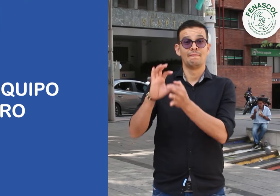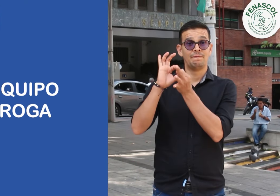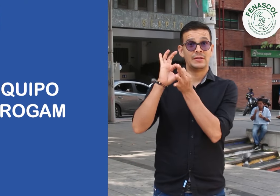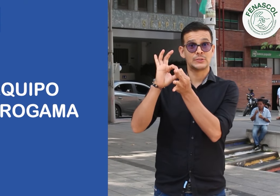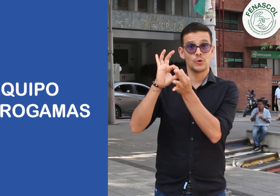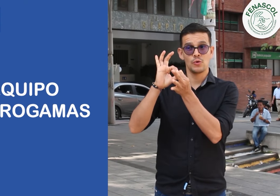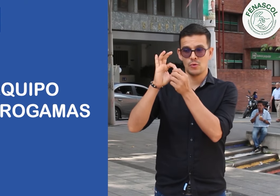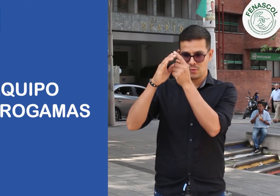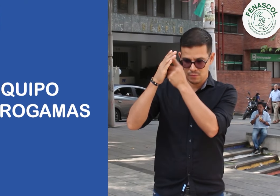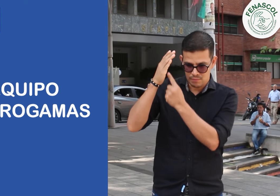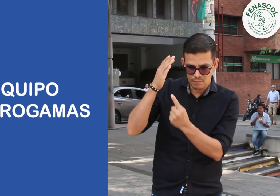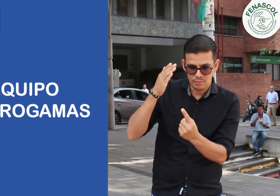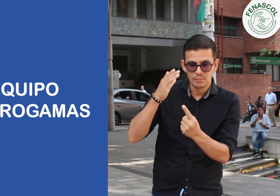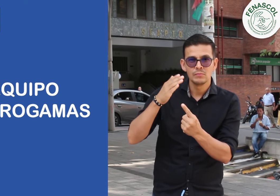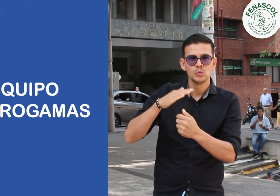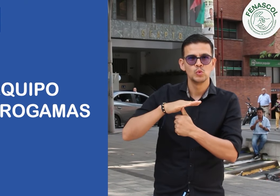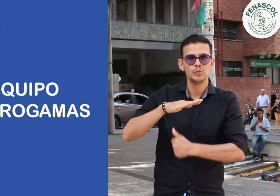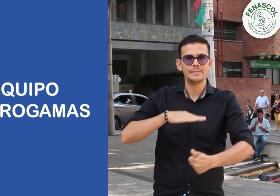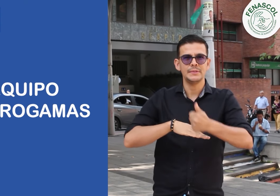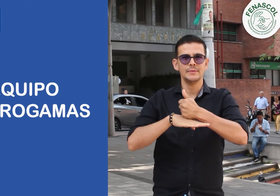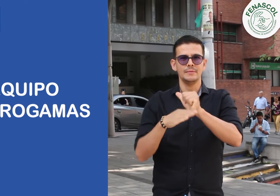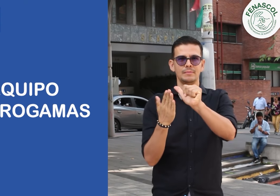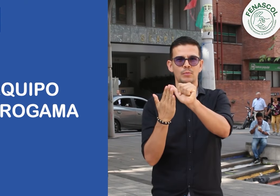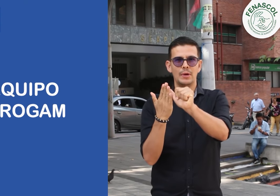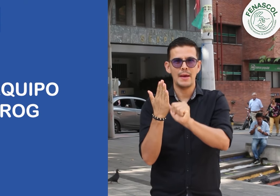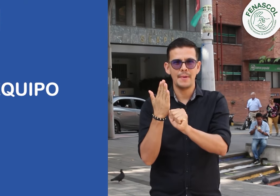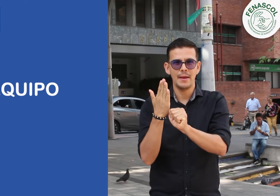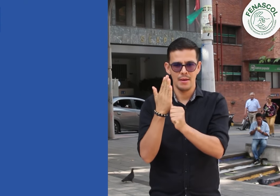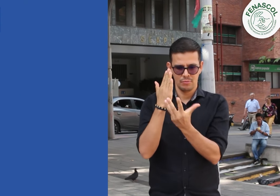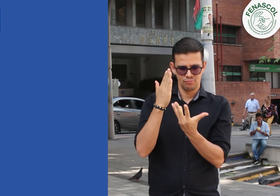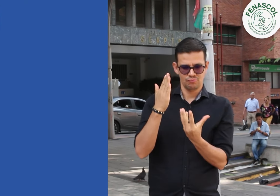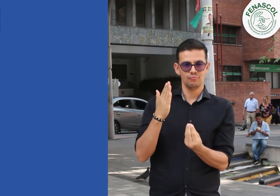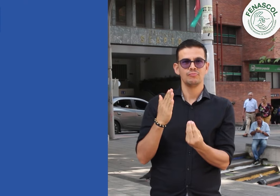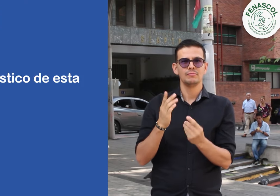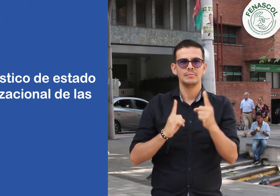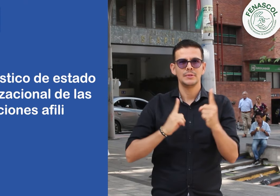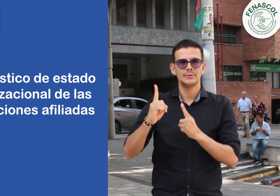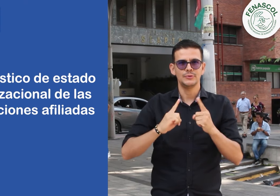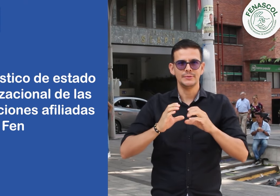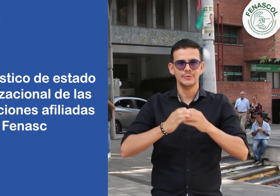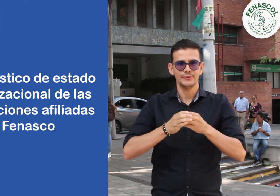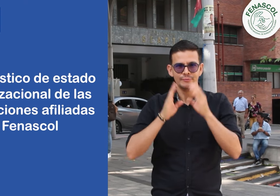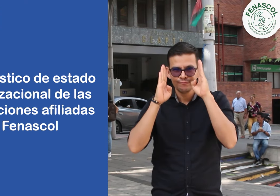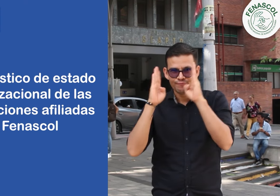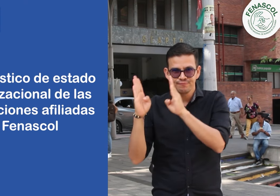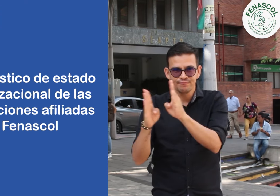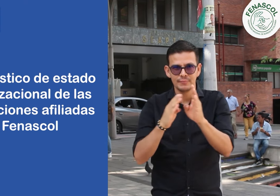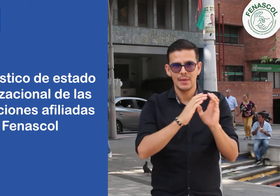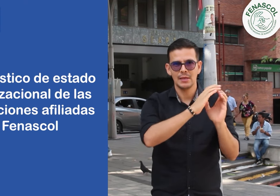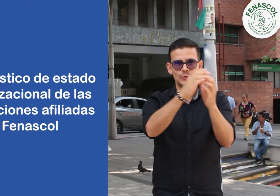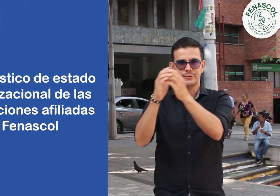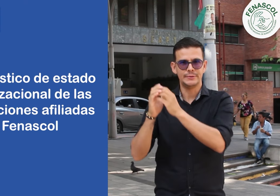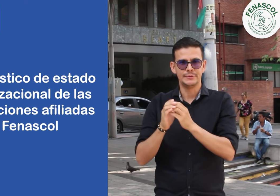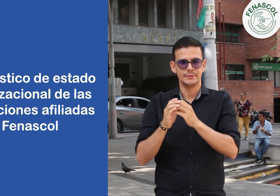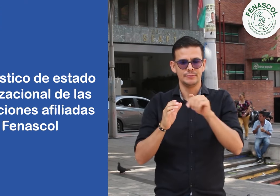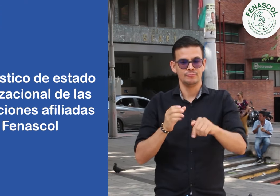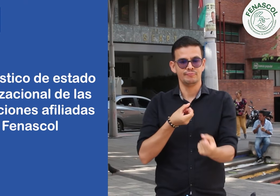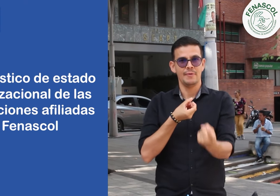la subdirección de programas perteneciente a fenascol tiene un equipo de diagnóstico de estado organizacional de las